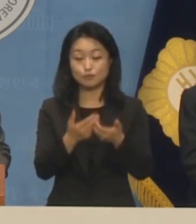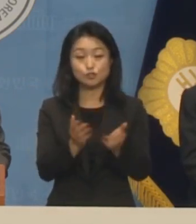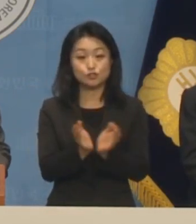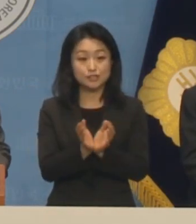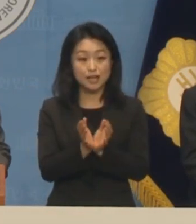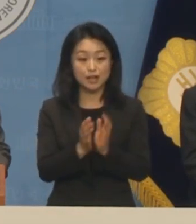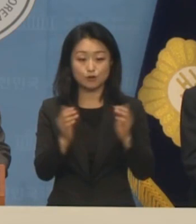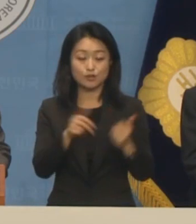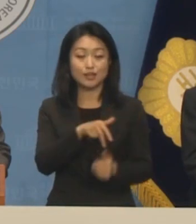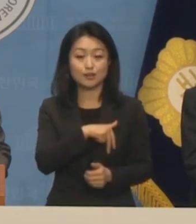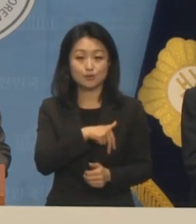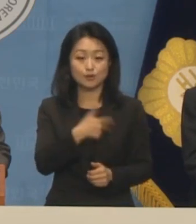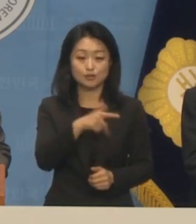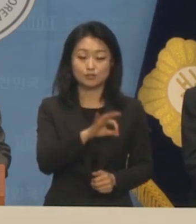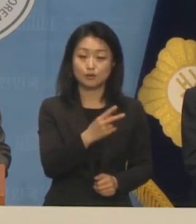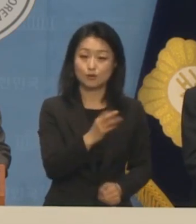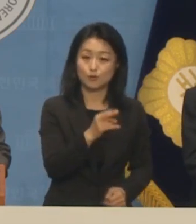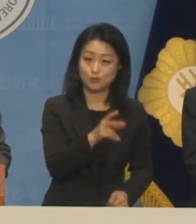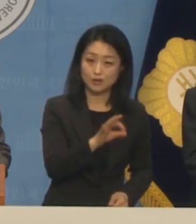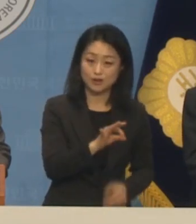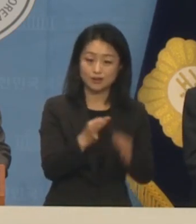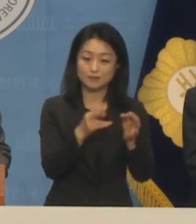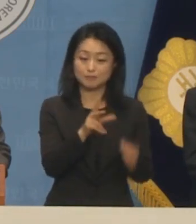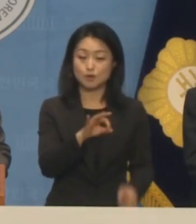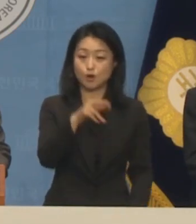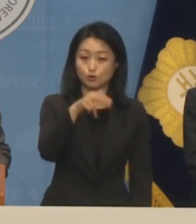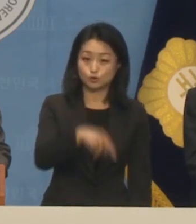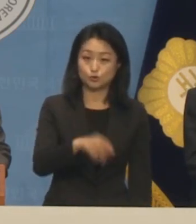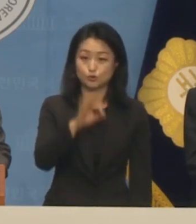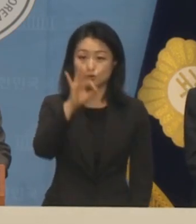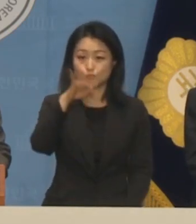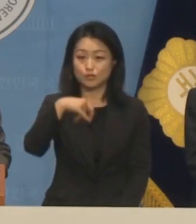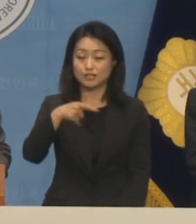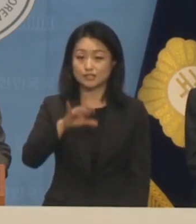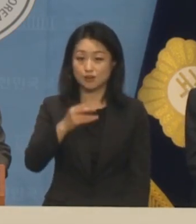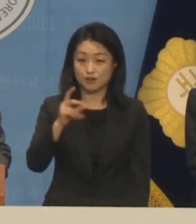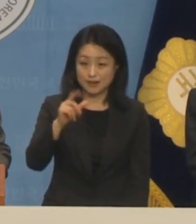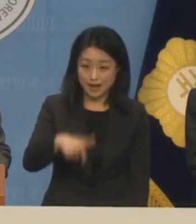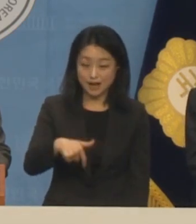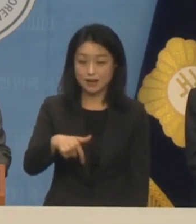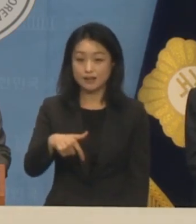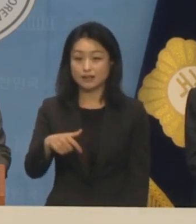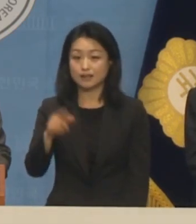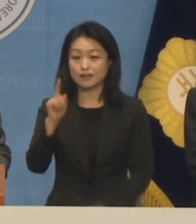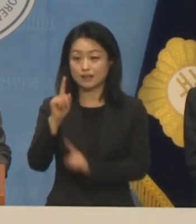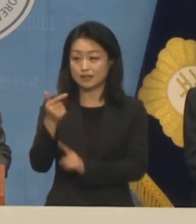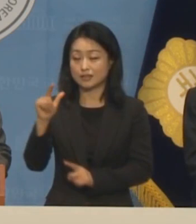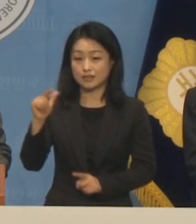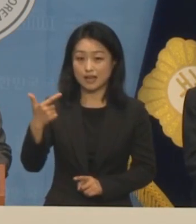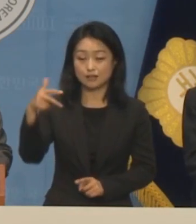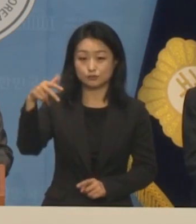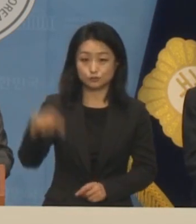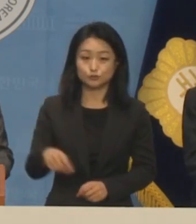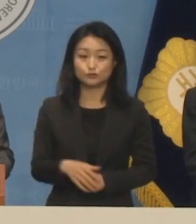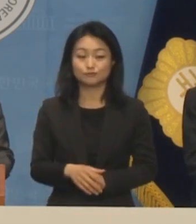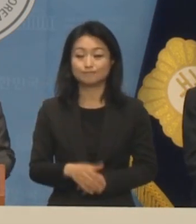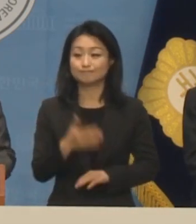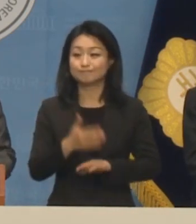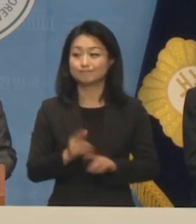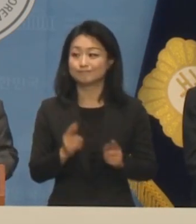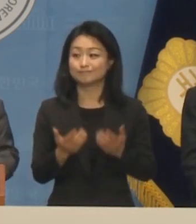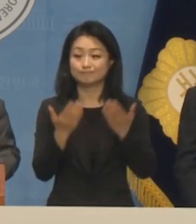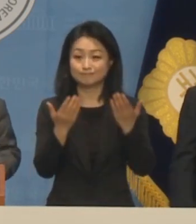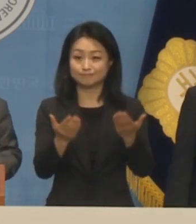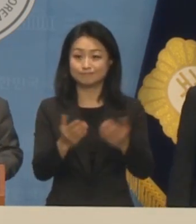더불어민주당 국회의원 정동영, 김병주, 위성락 민주연구원 원장 이한주 이상입니다.